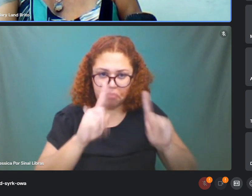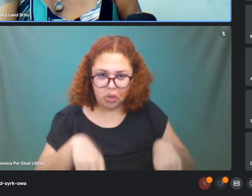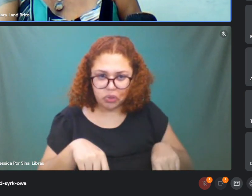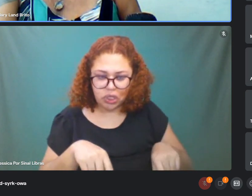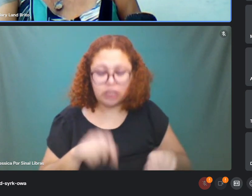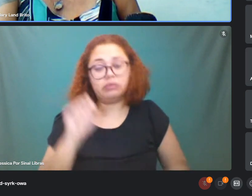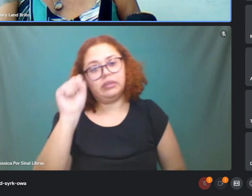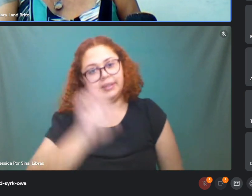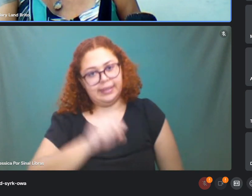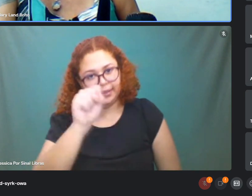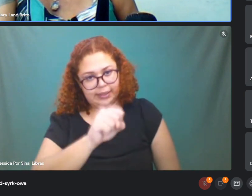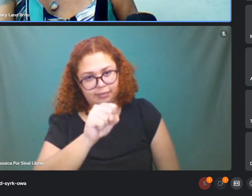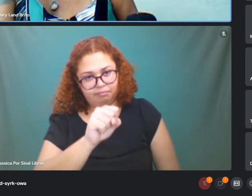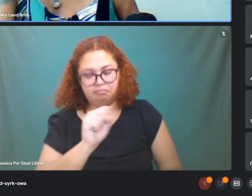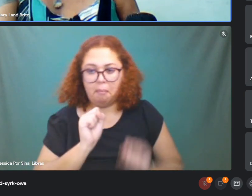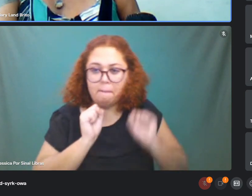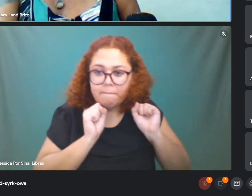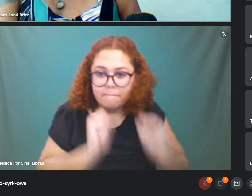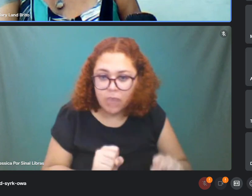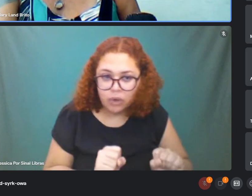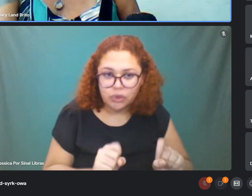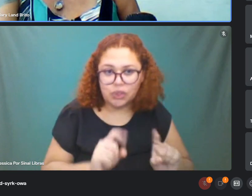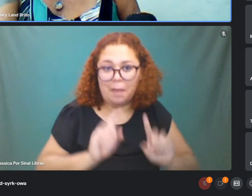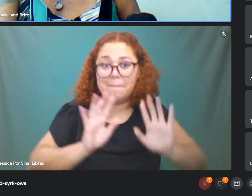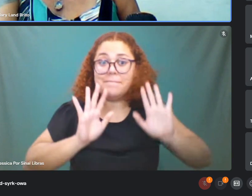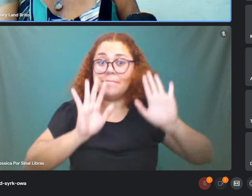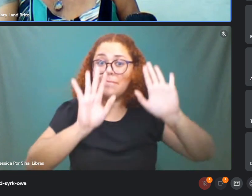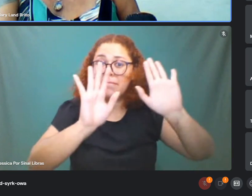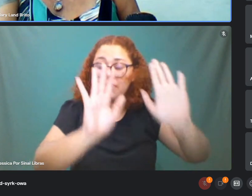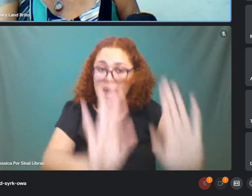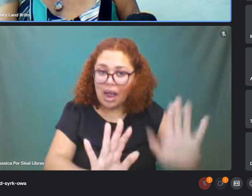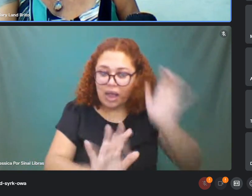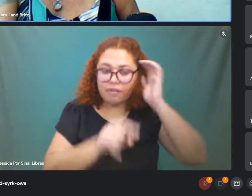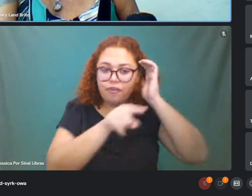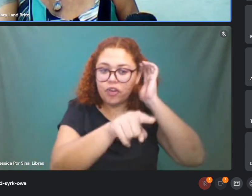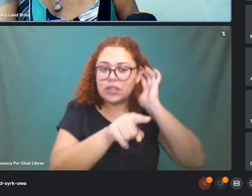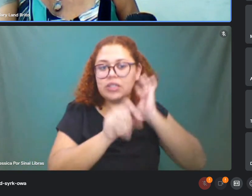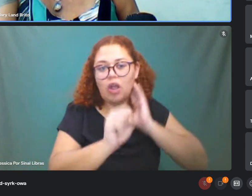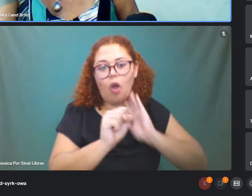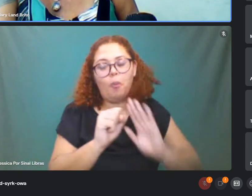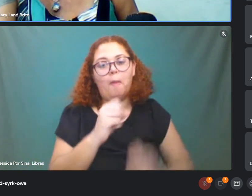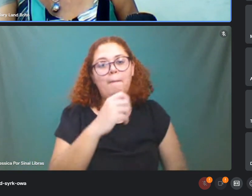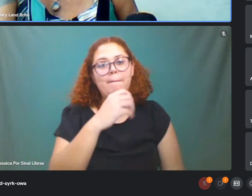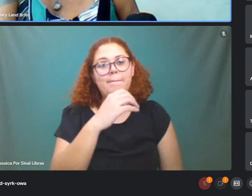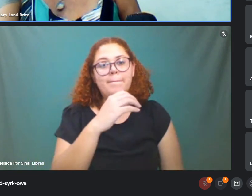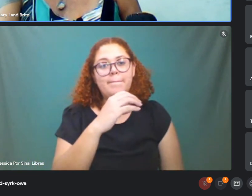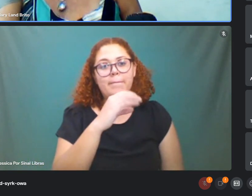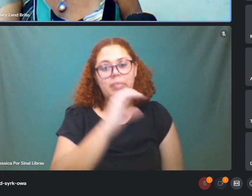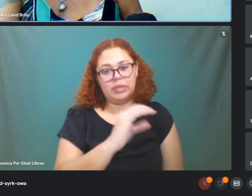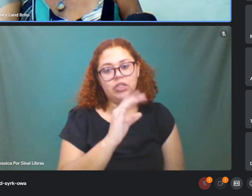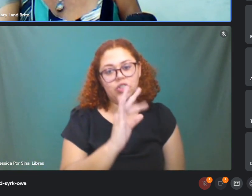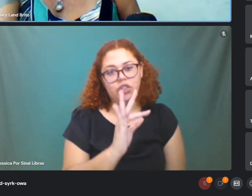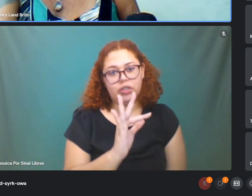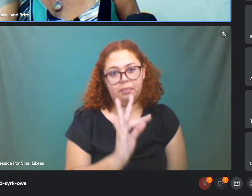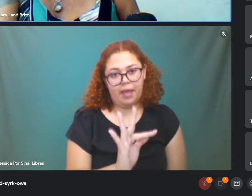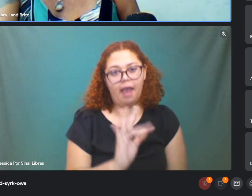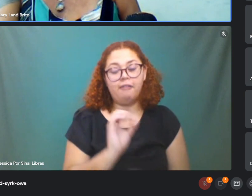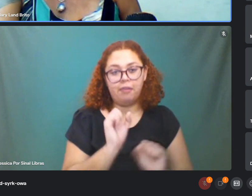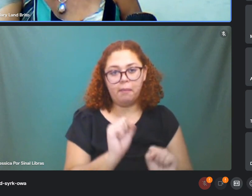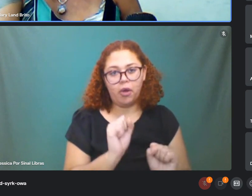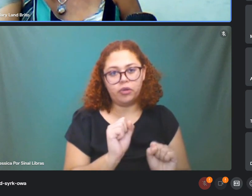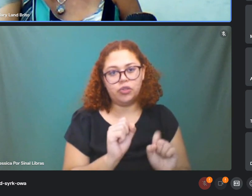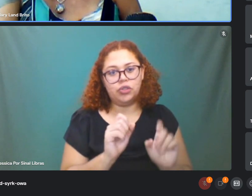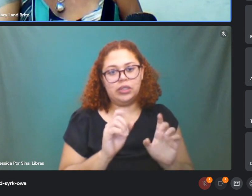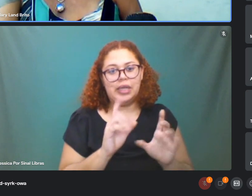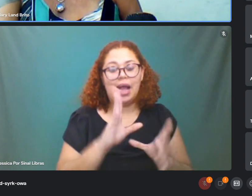como profissional, como pessoa pode entrar, ou outra pessoa que trabalha no CAP, para fazer ações que se desenvolvam no